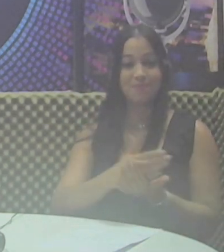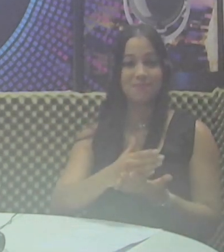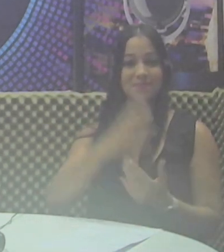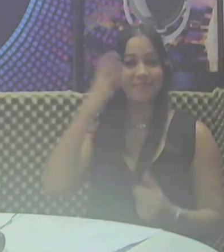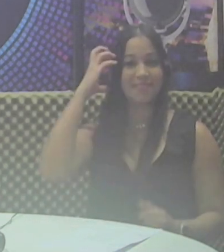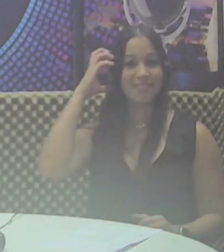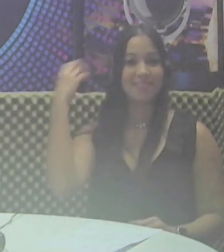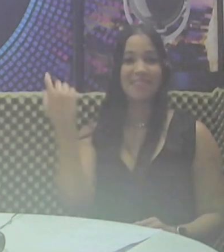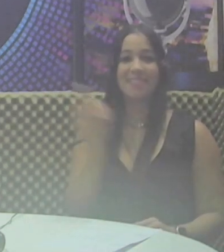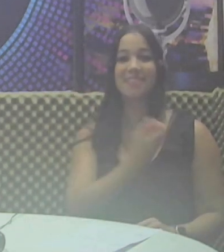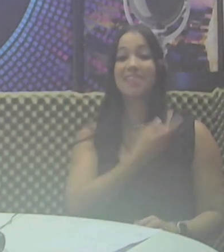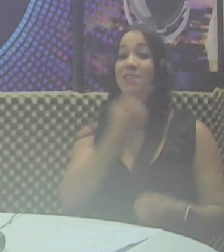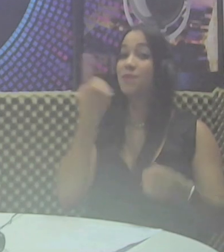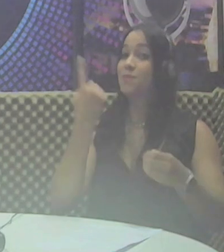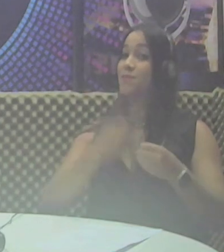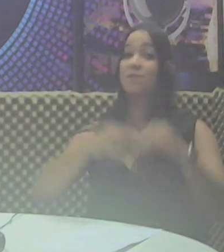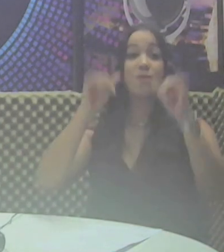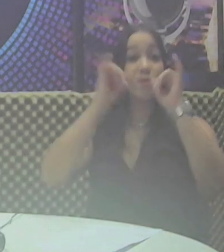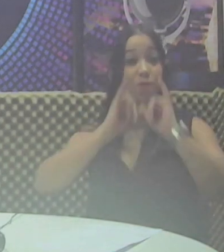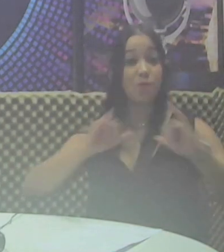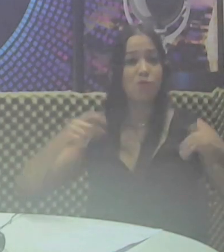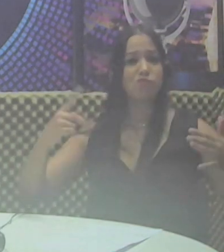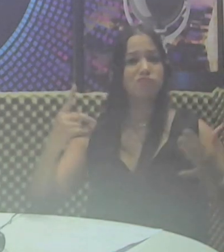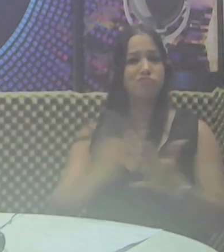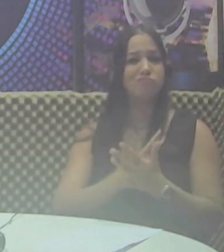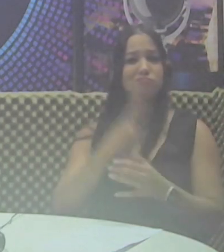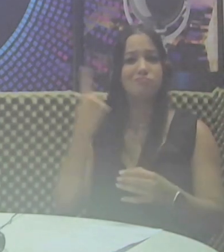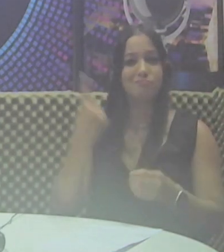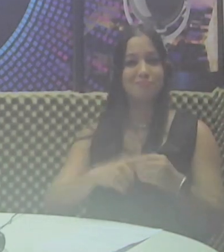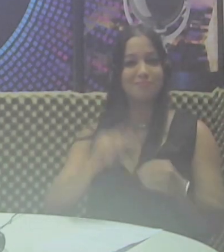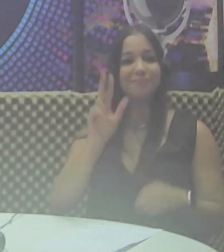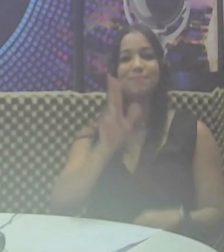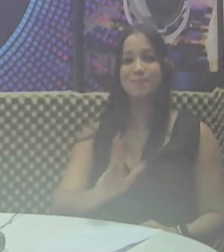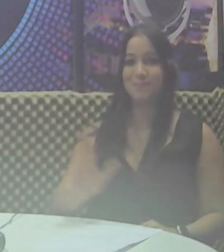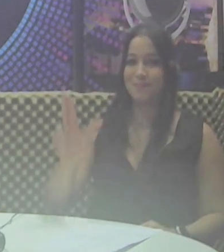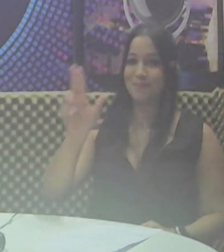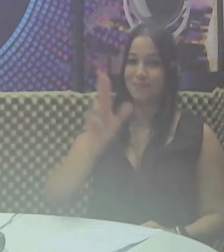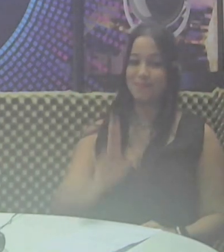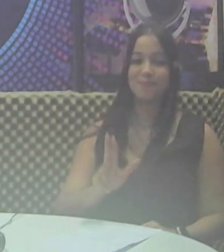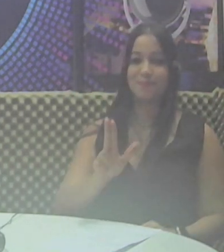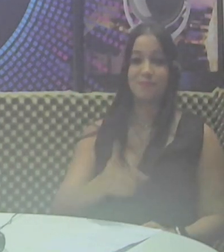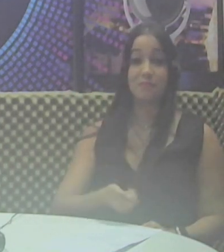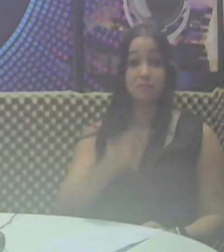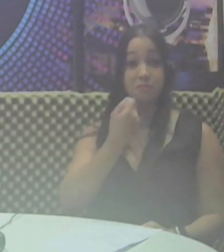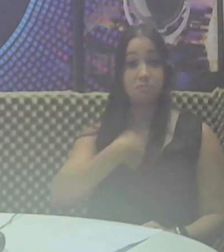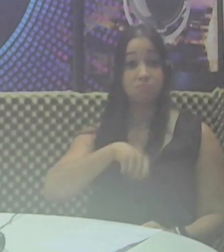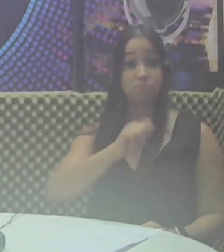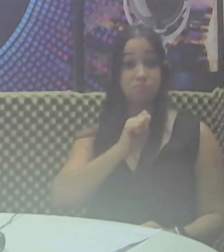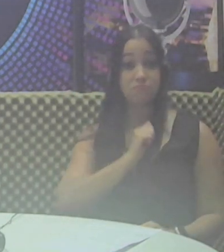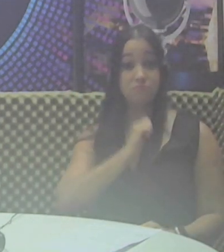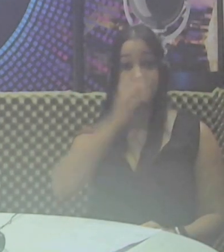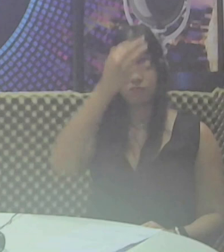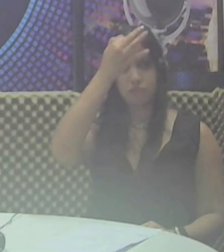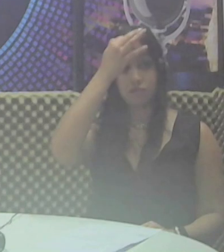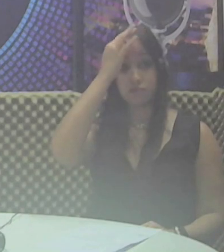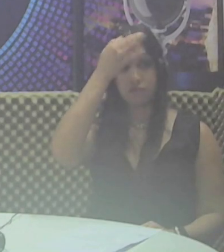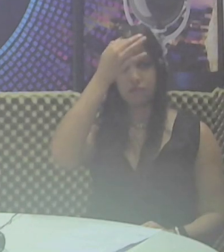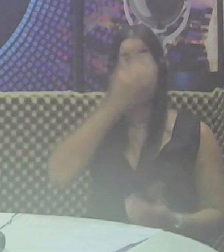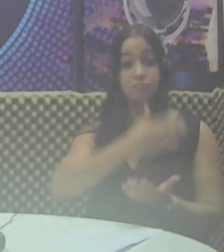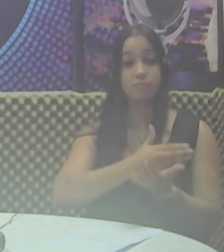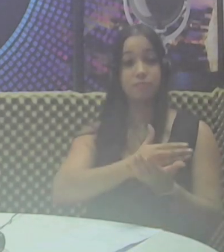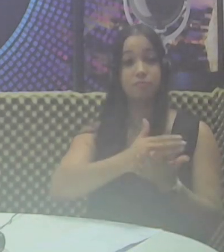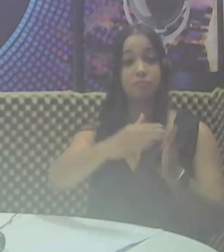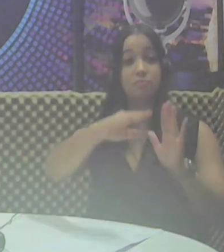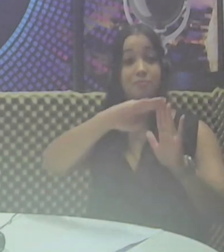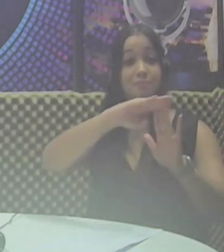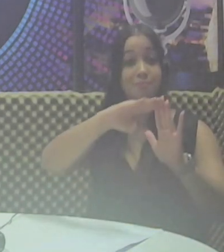Cidade, com um boletim de notícias sobre o que de fato acontece em Uberlândia. Eu sou Fernando Natalio e começamos com